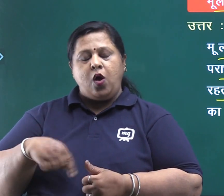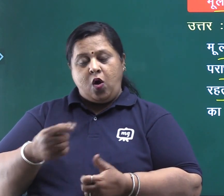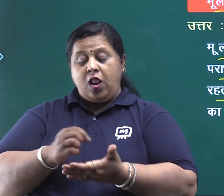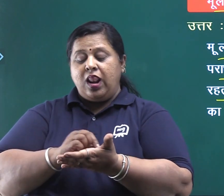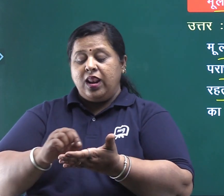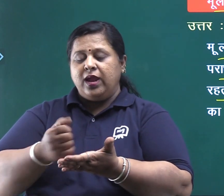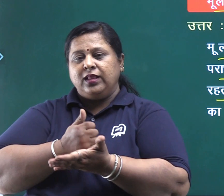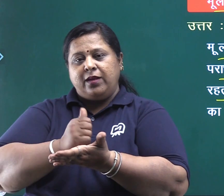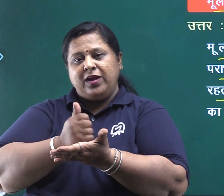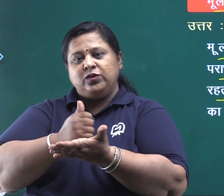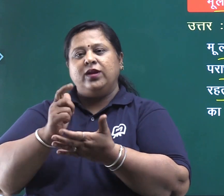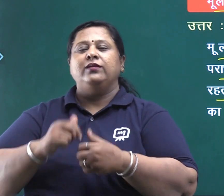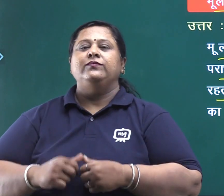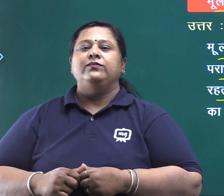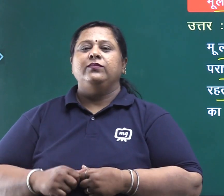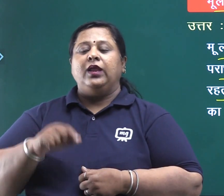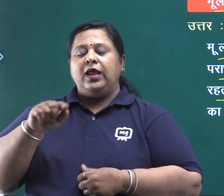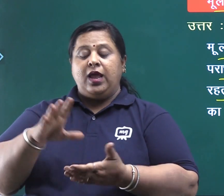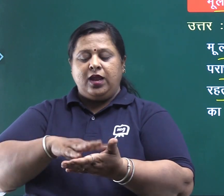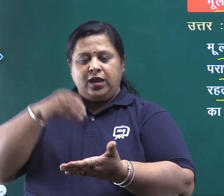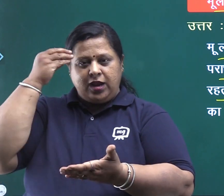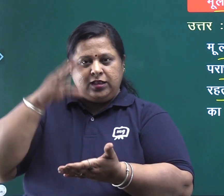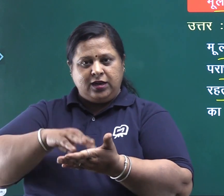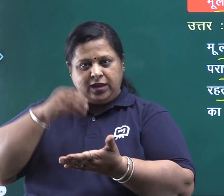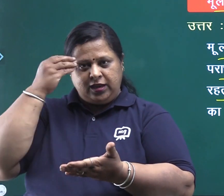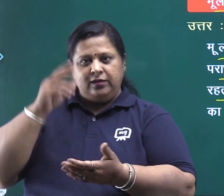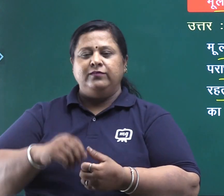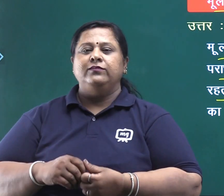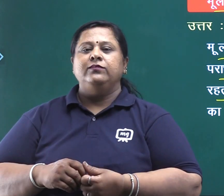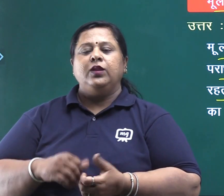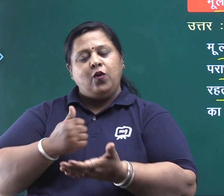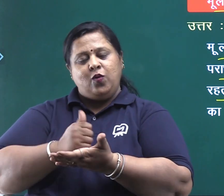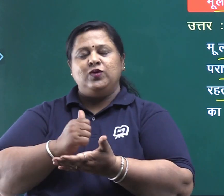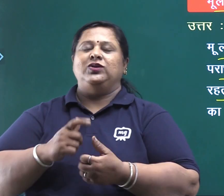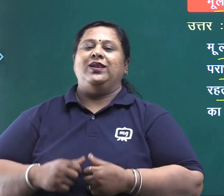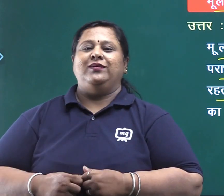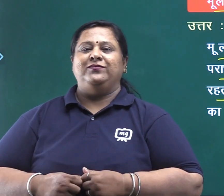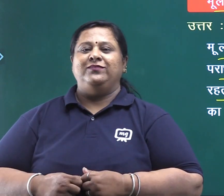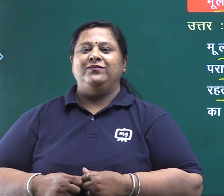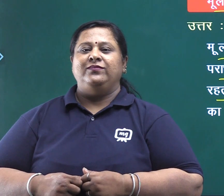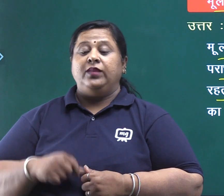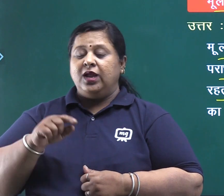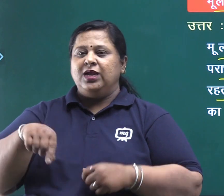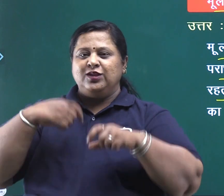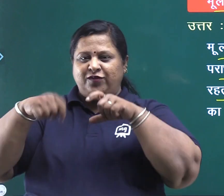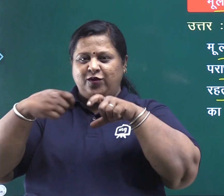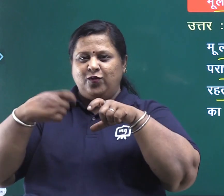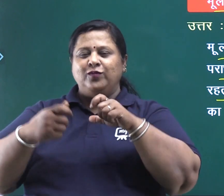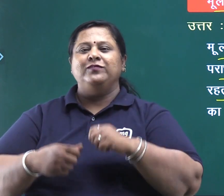लिखित अभ्यास द्वारा इन्हें याद करने की कोशिश करें। इस वीडियो